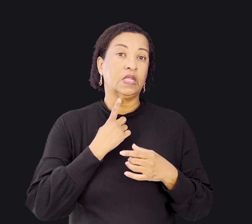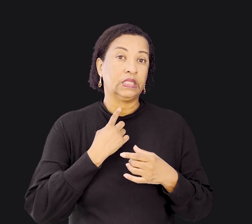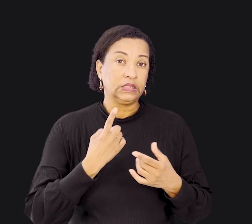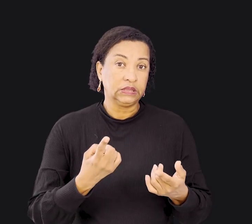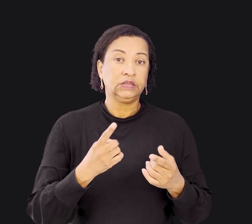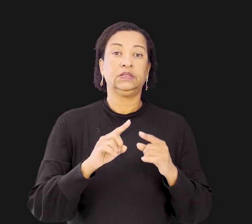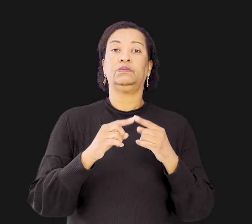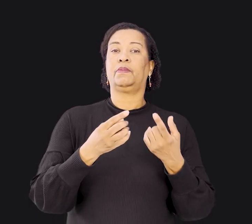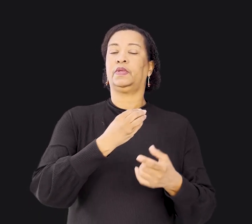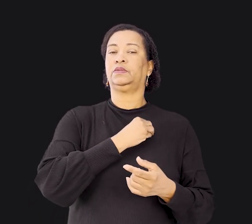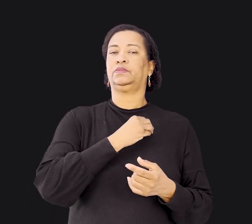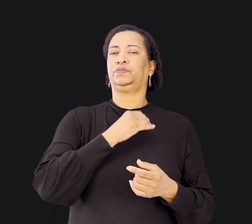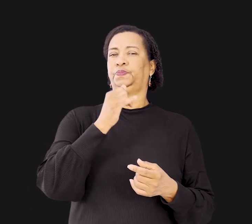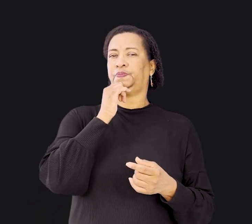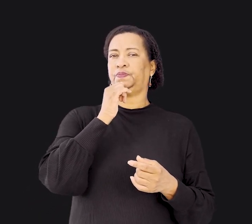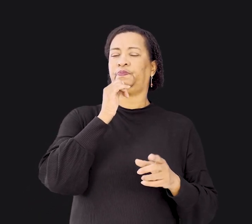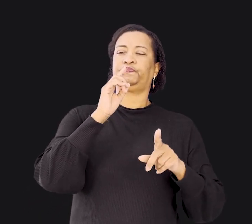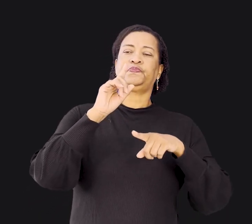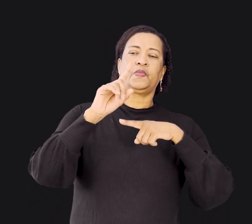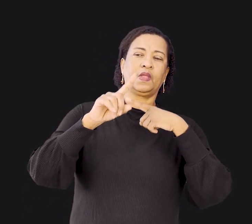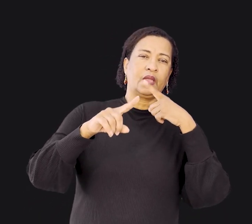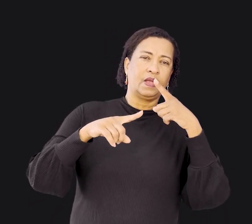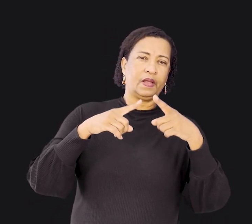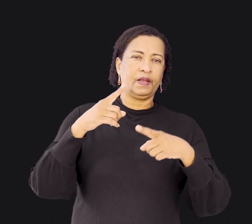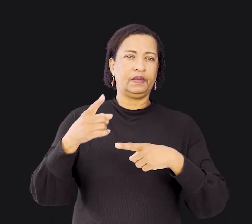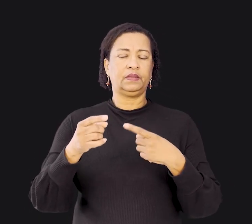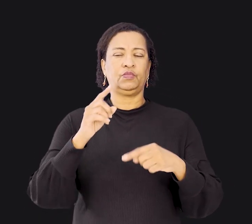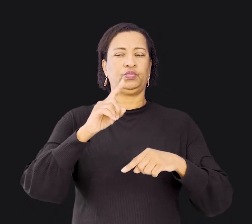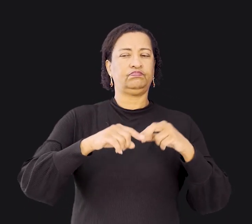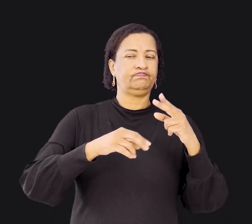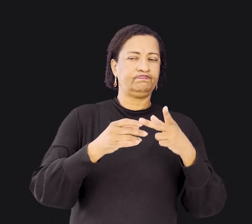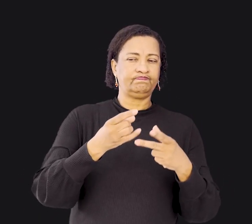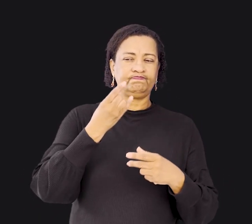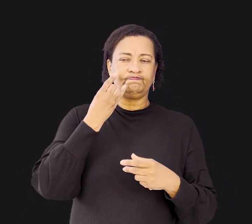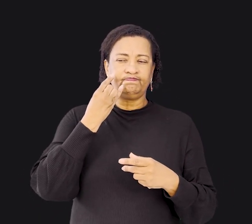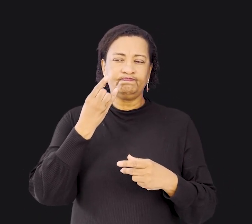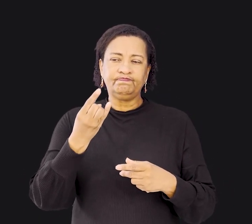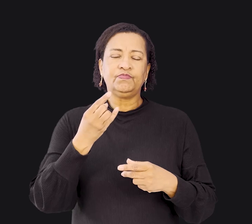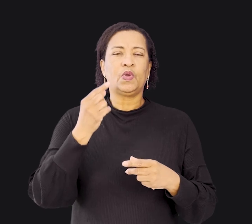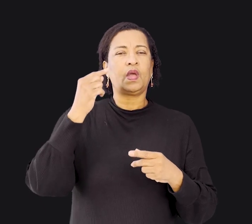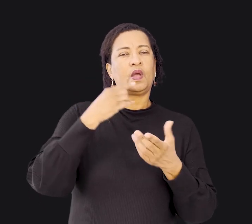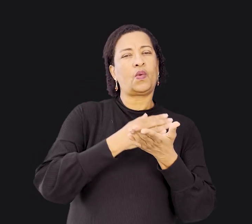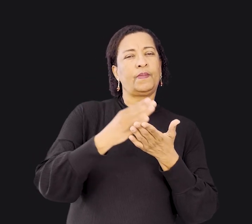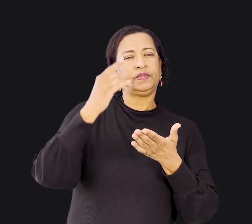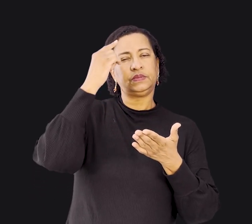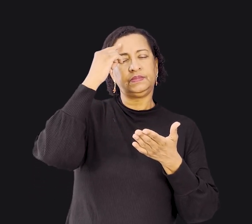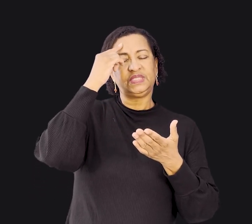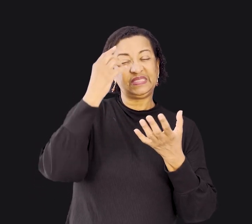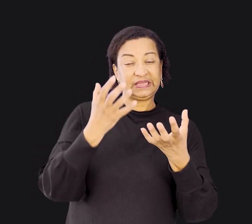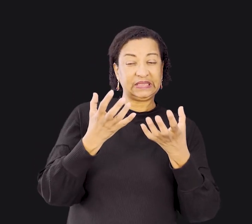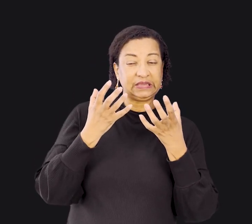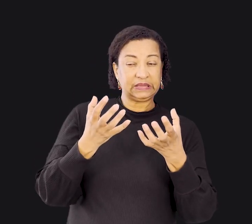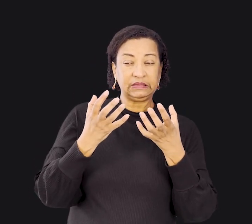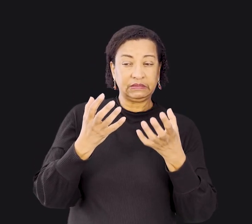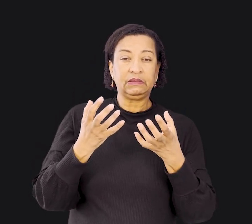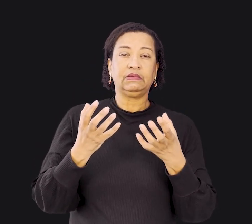pecado. Mas depois que você olha para o objeto do seu desejo e começa a pensar que quer aquilo, de acordo com